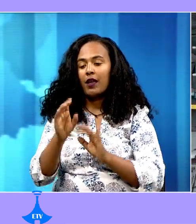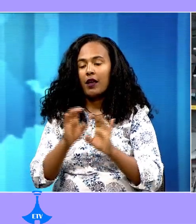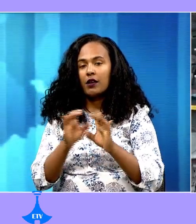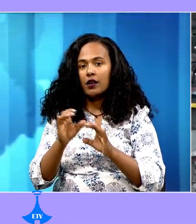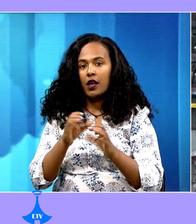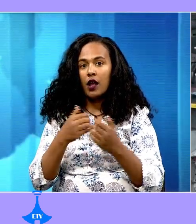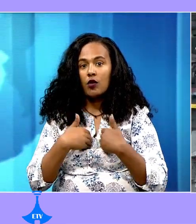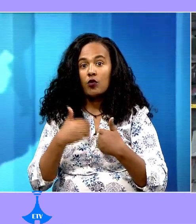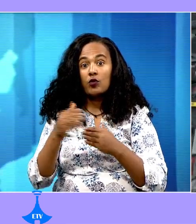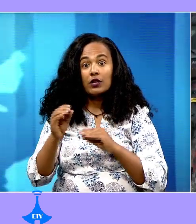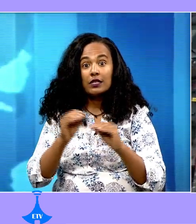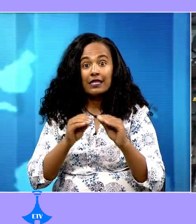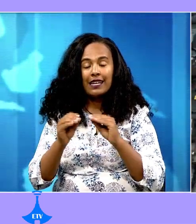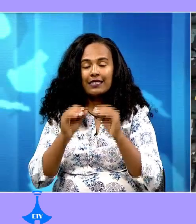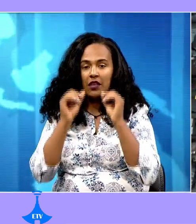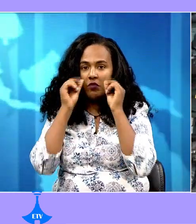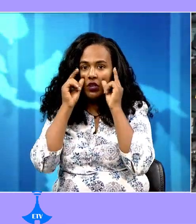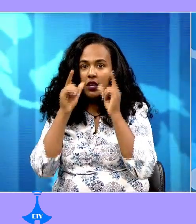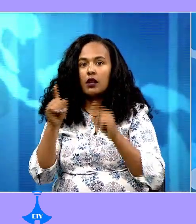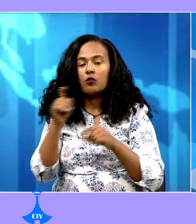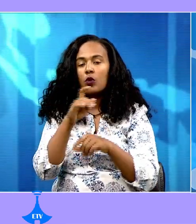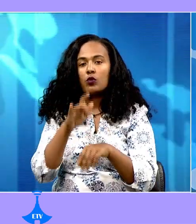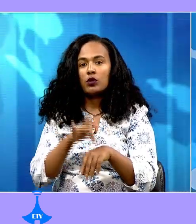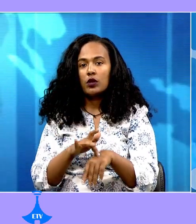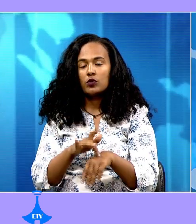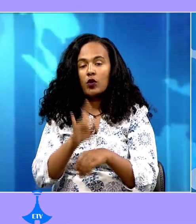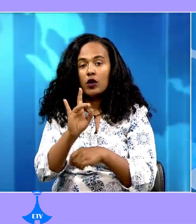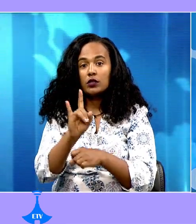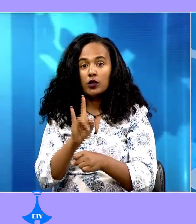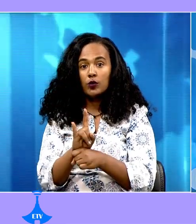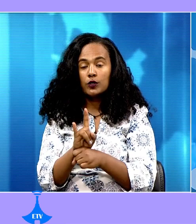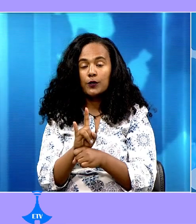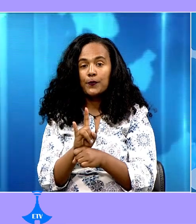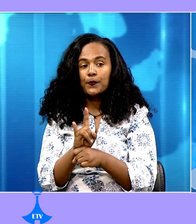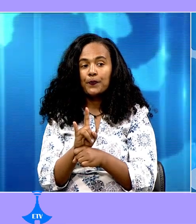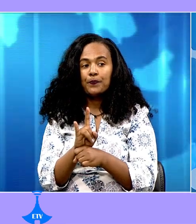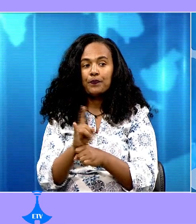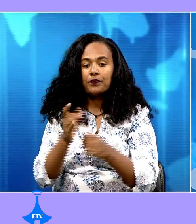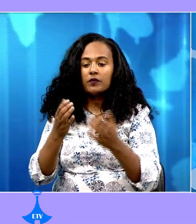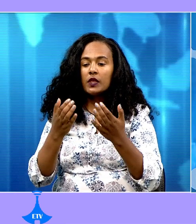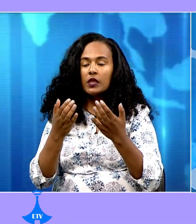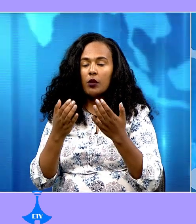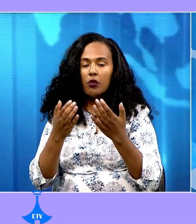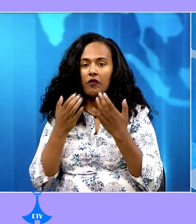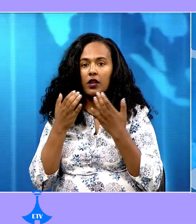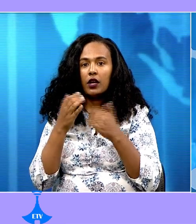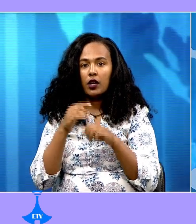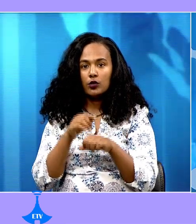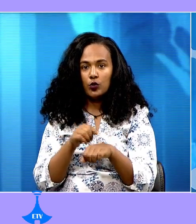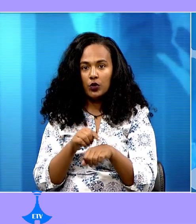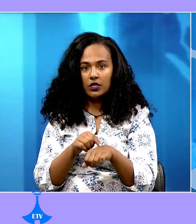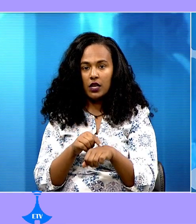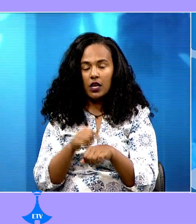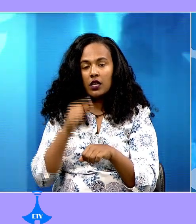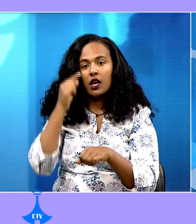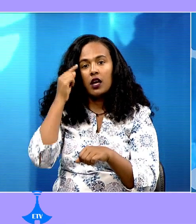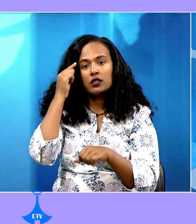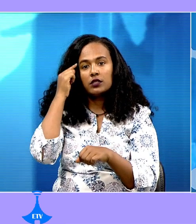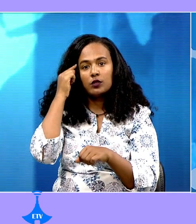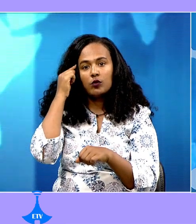የሚገኘው እንቅስቃሴ የሚደነቅ መሆኑን ጠቅሷል። ዜጎች በፈለጋቸው ጊዜ